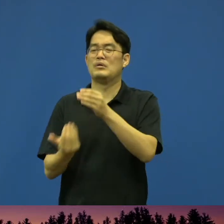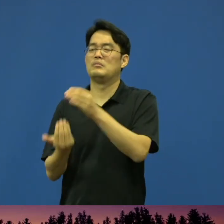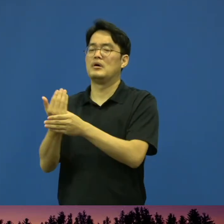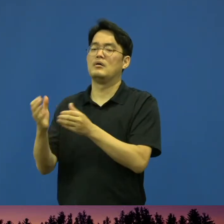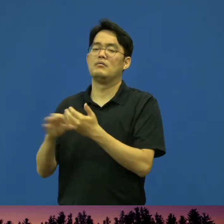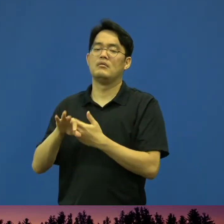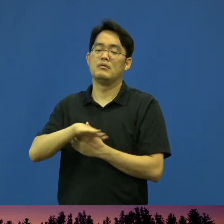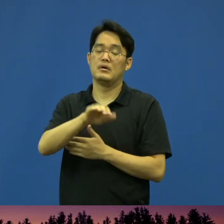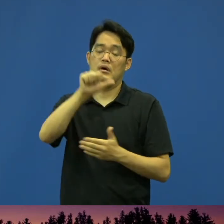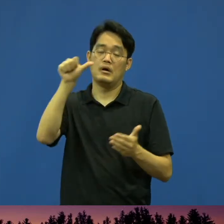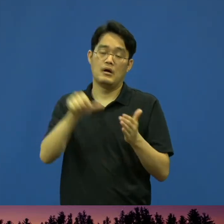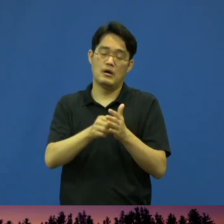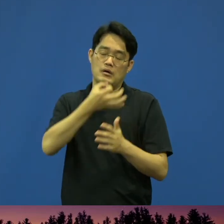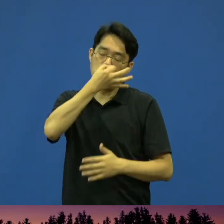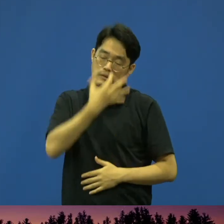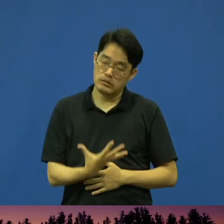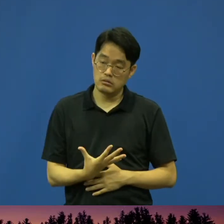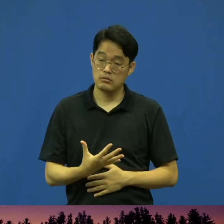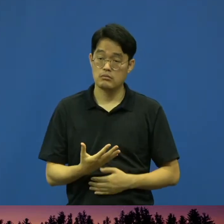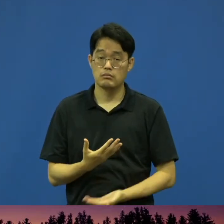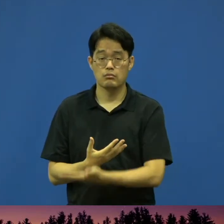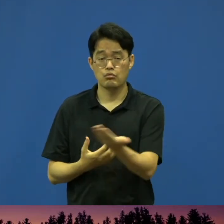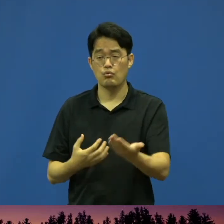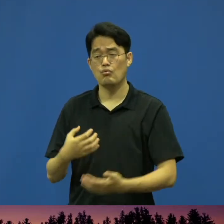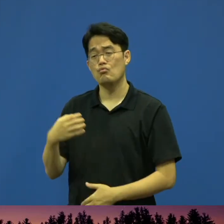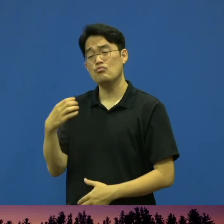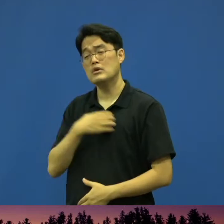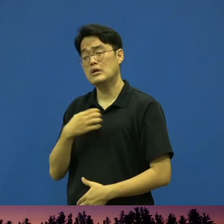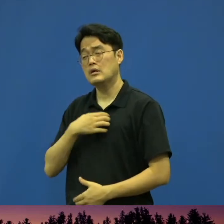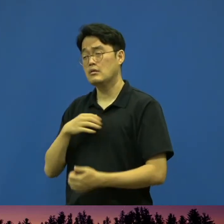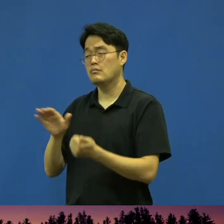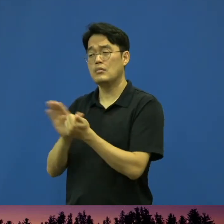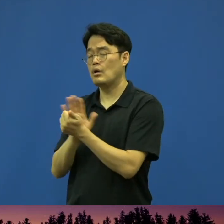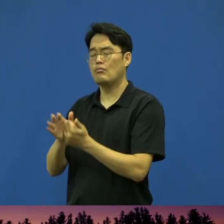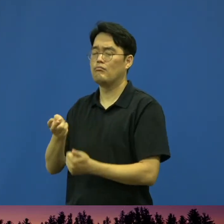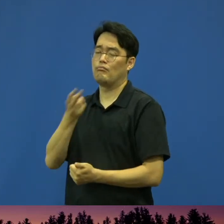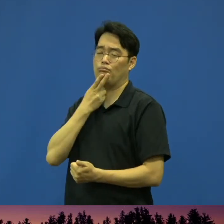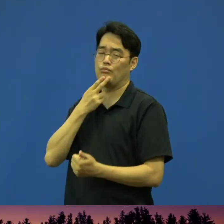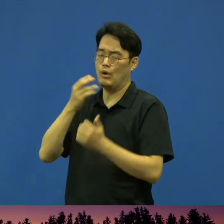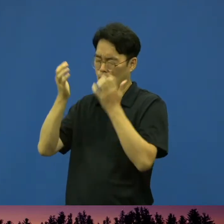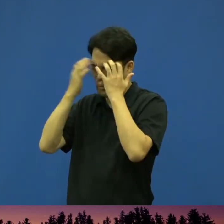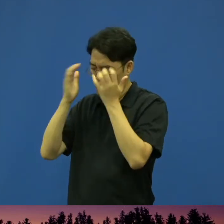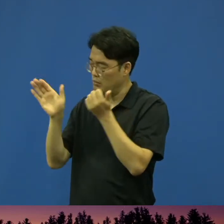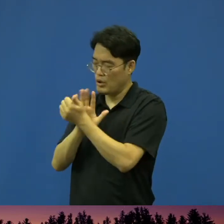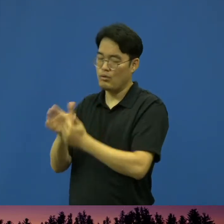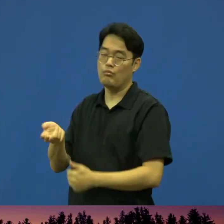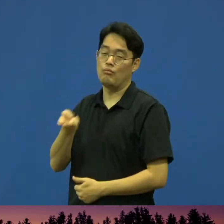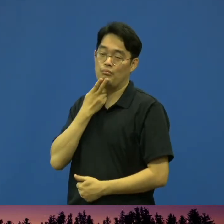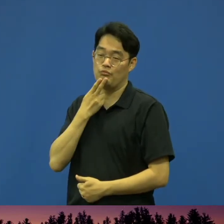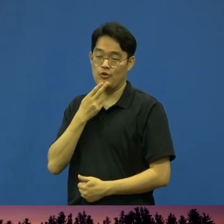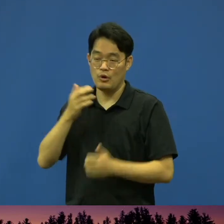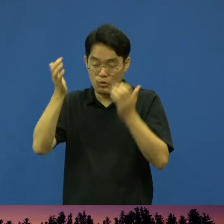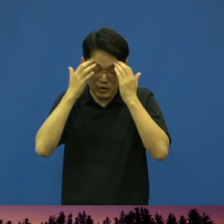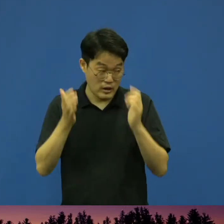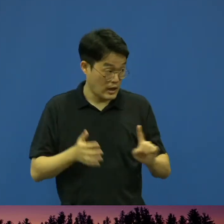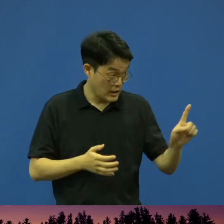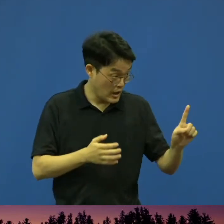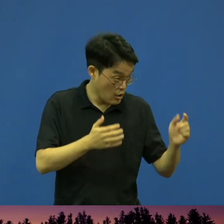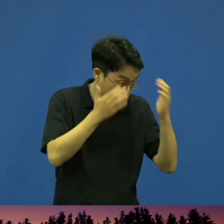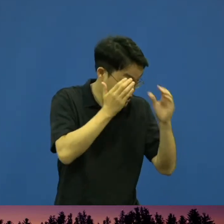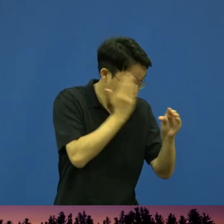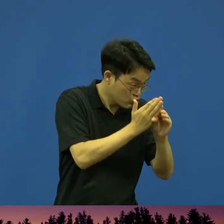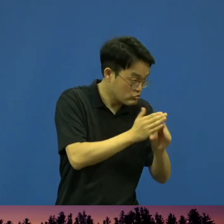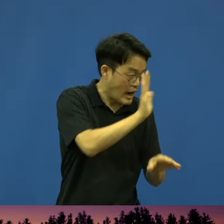위기는 가장 배려가 없습니다. 위기는 우리를 조금도 기다려주지 않는다는 거예요. 인생의 큰